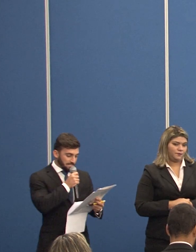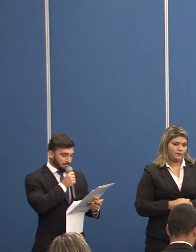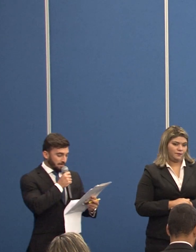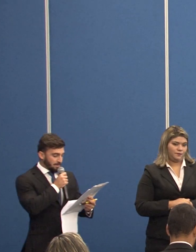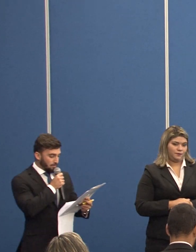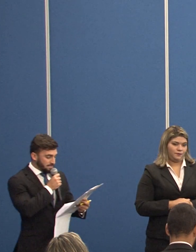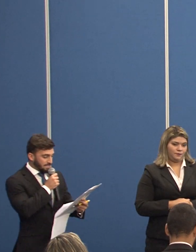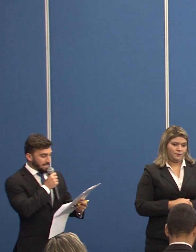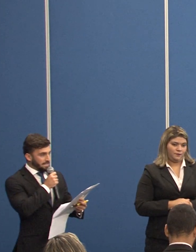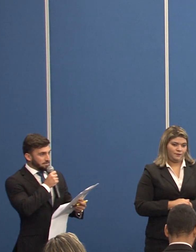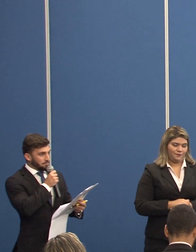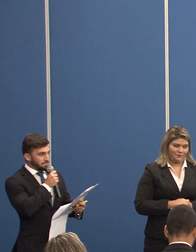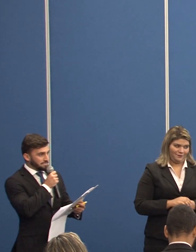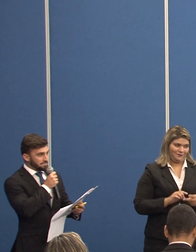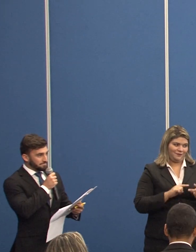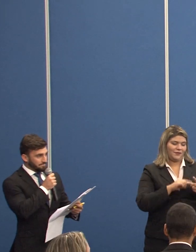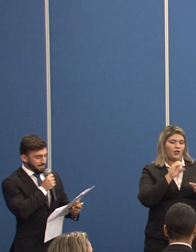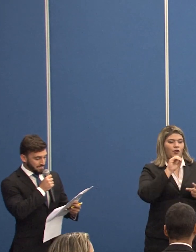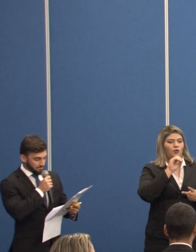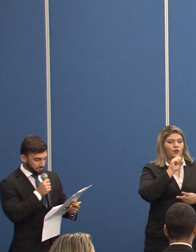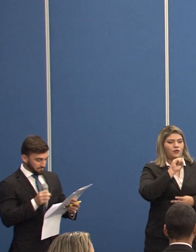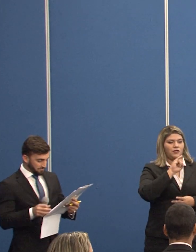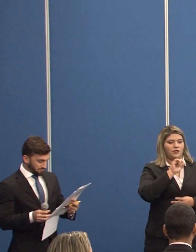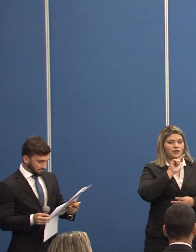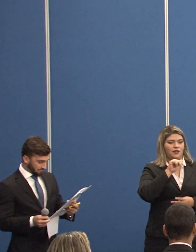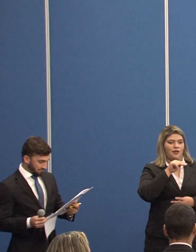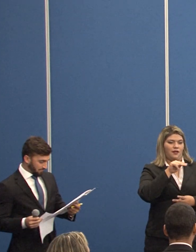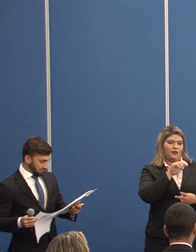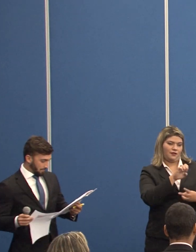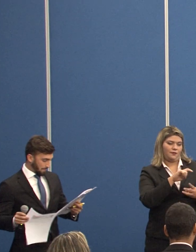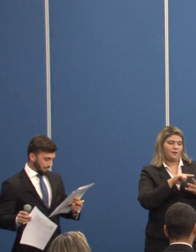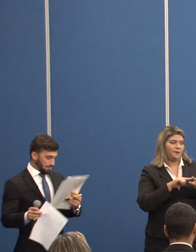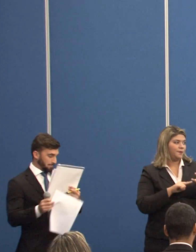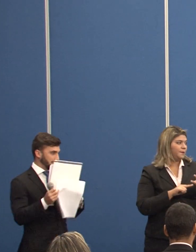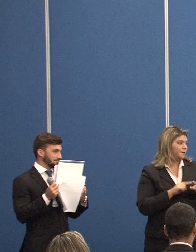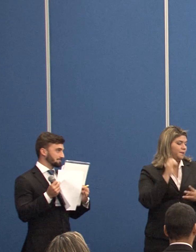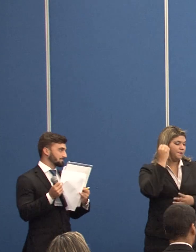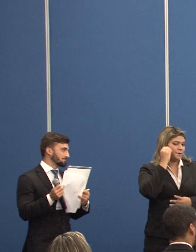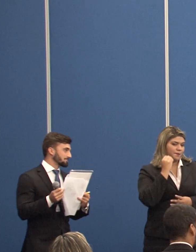e a senhora Osilene Cruz, Brasil.